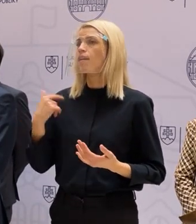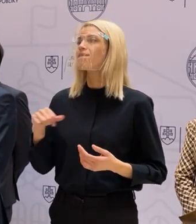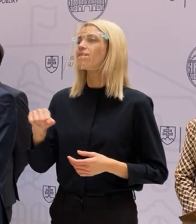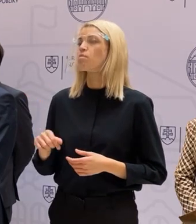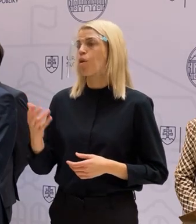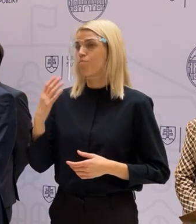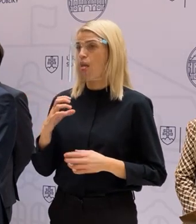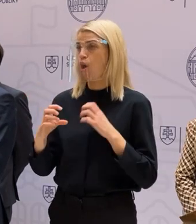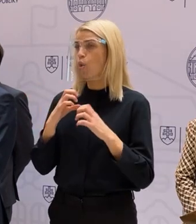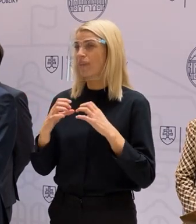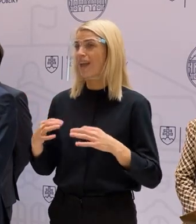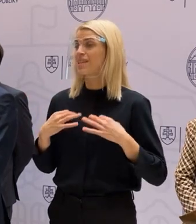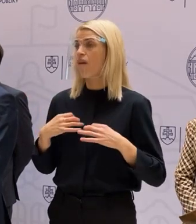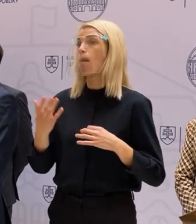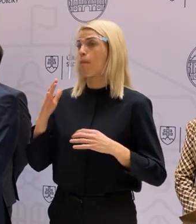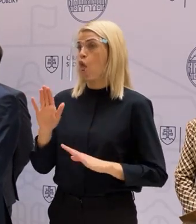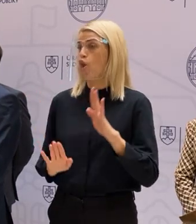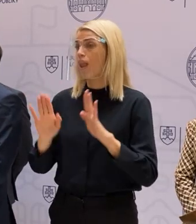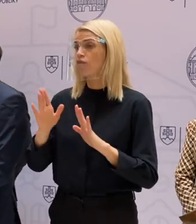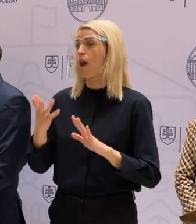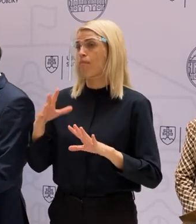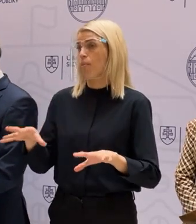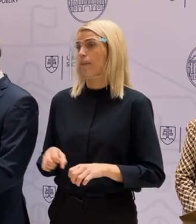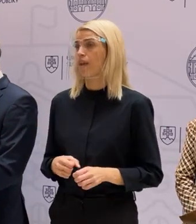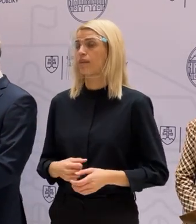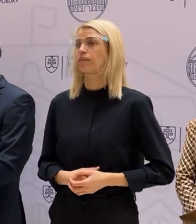bola k tomu komunikácia, ale bol odhlasovaný a bol prijatý.